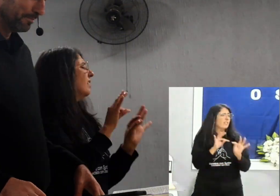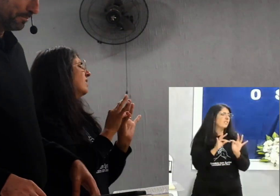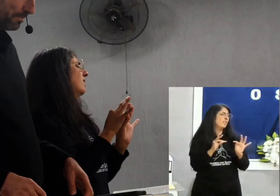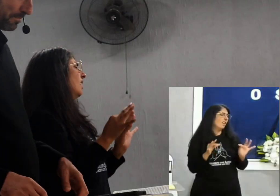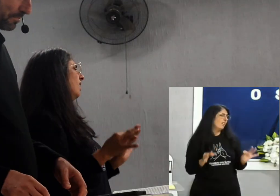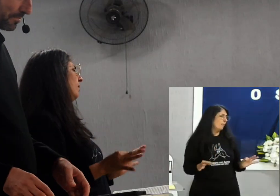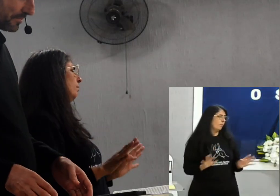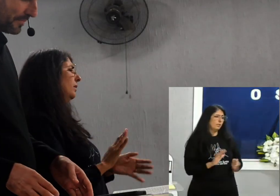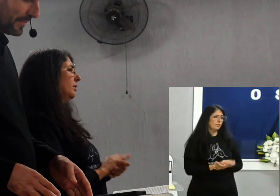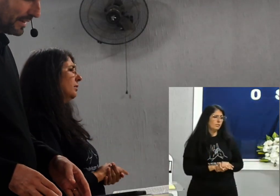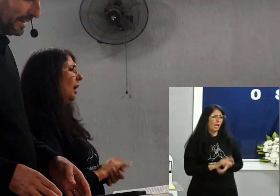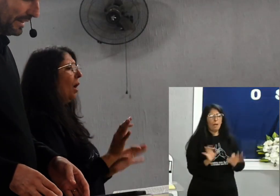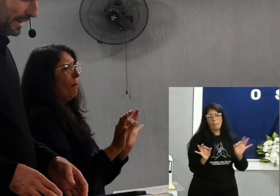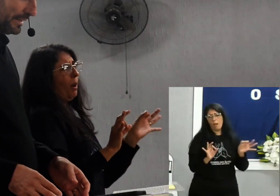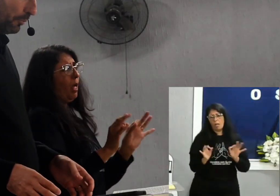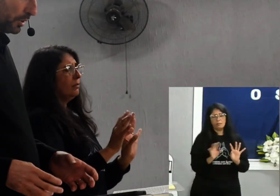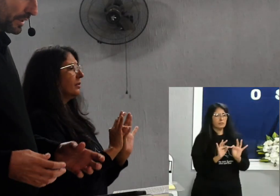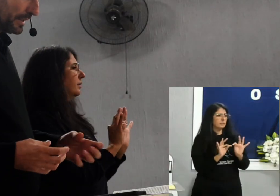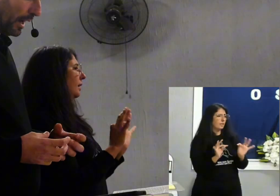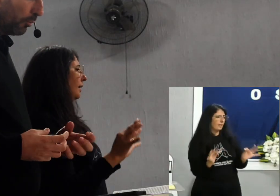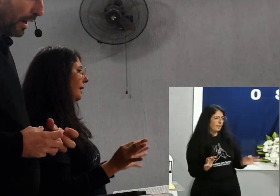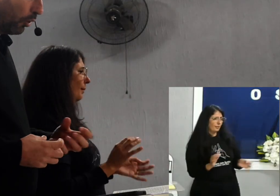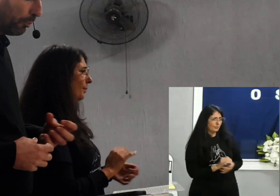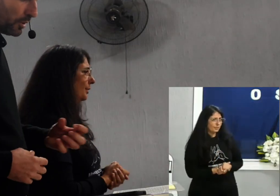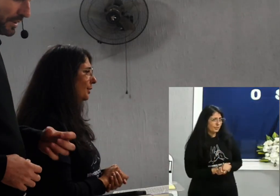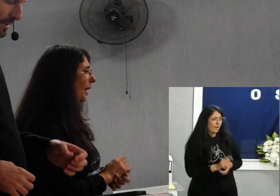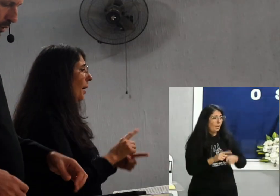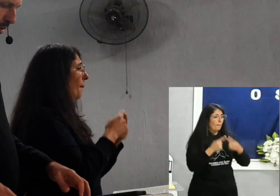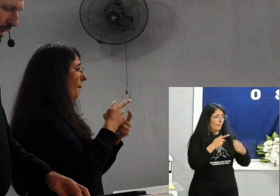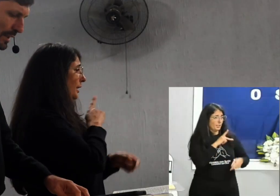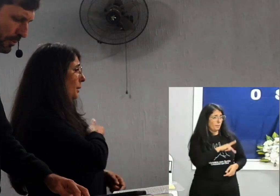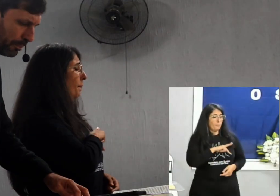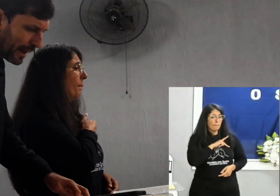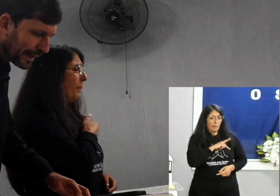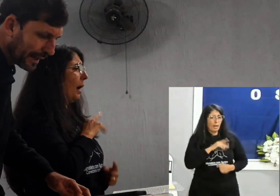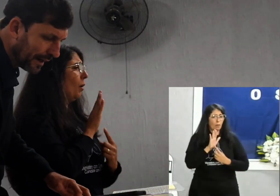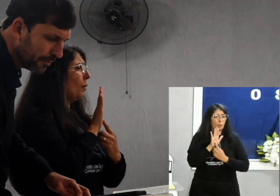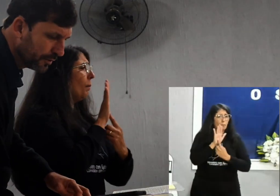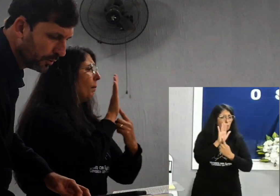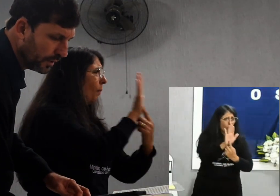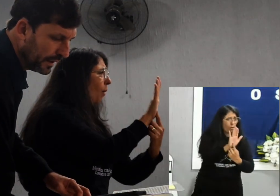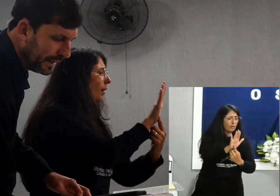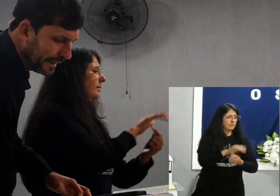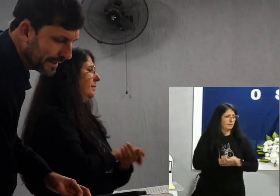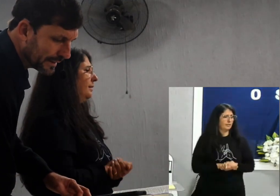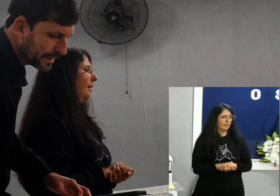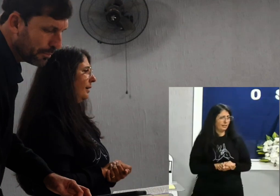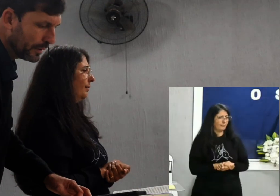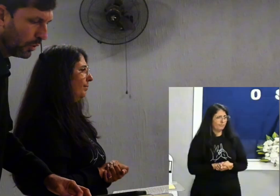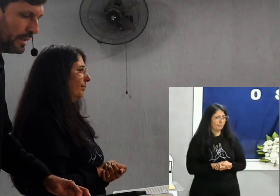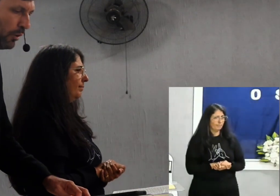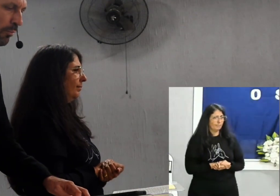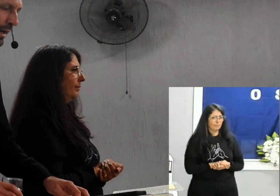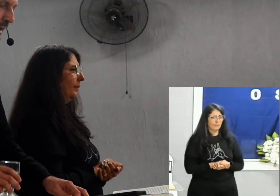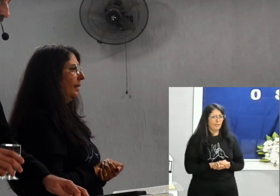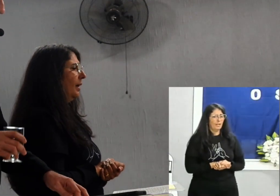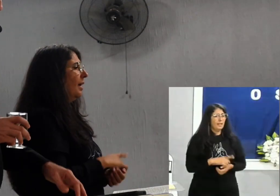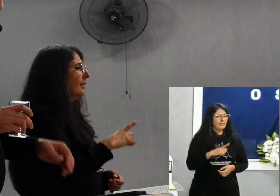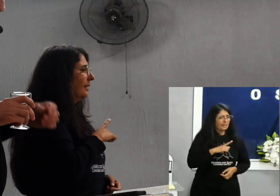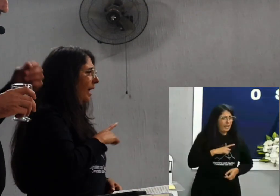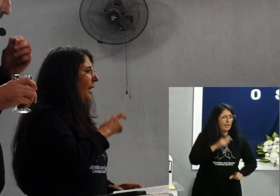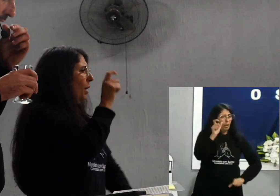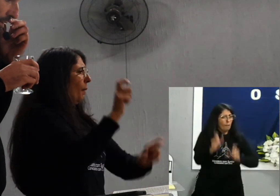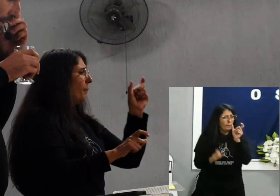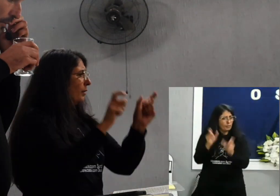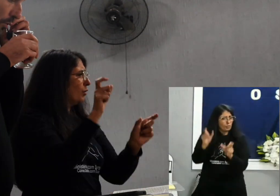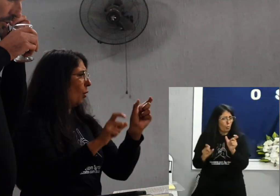19. Ele demonstra que há uma oposição implacável entre a sabedoria humana